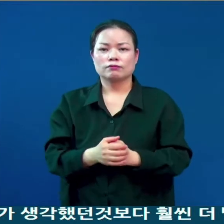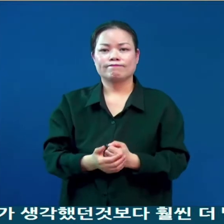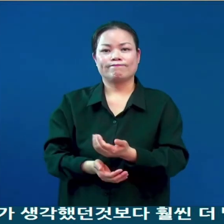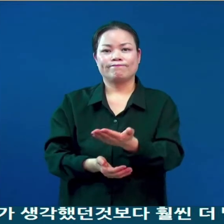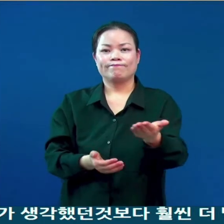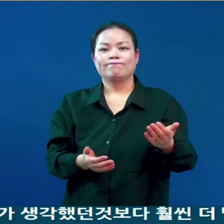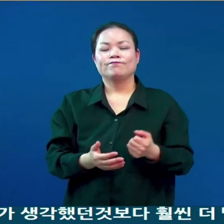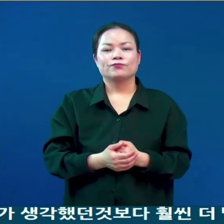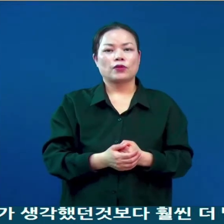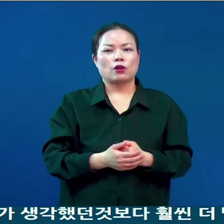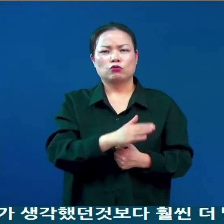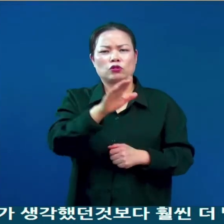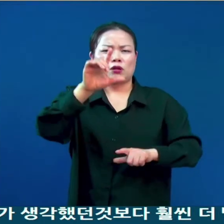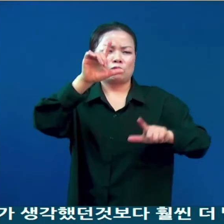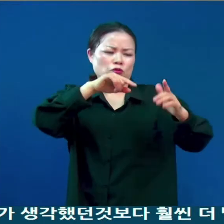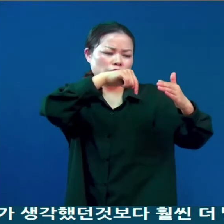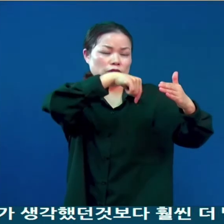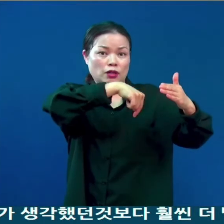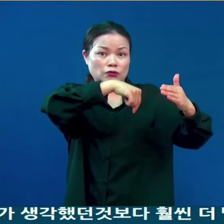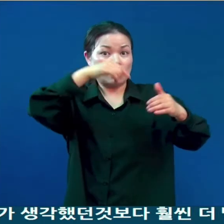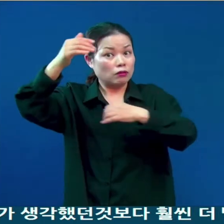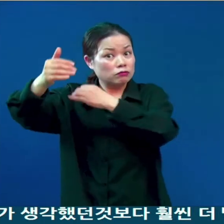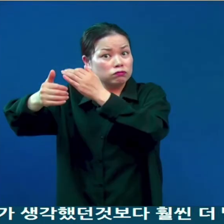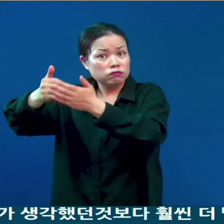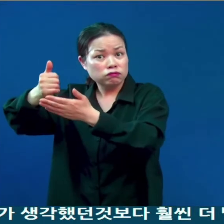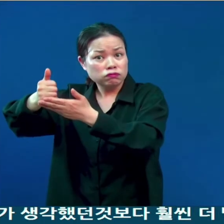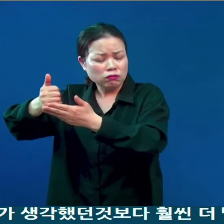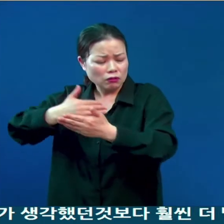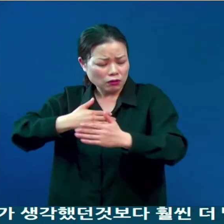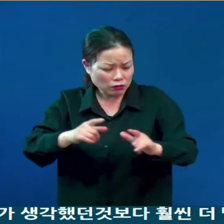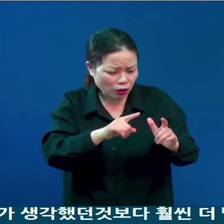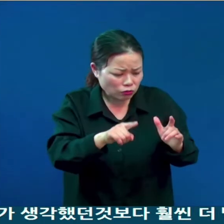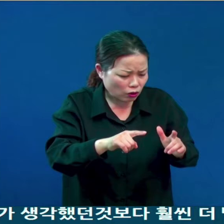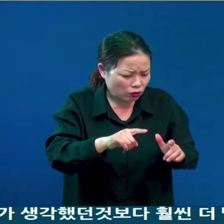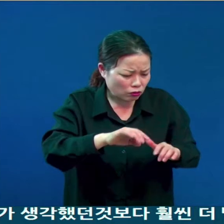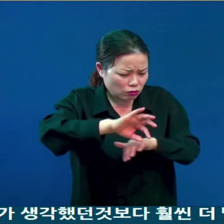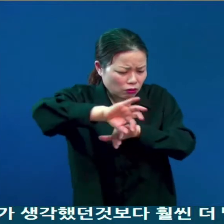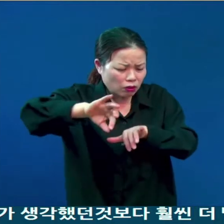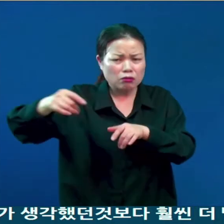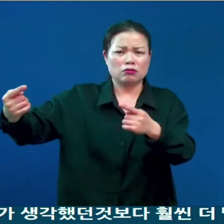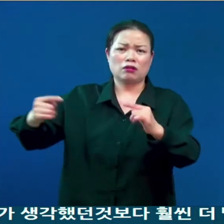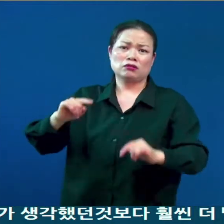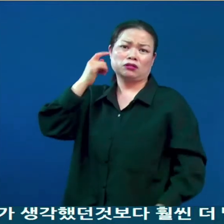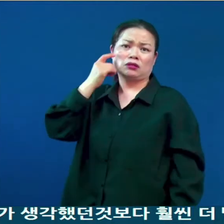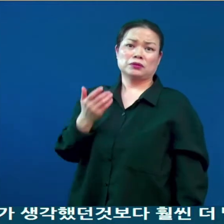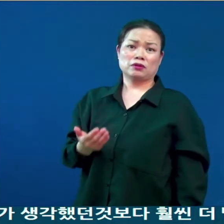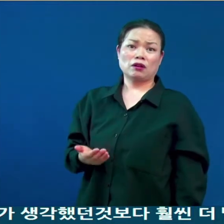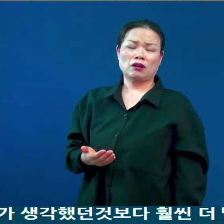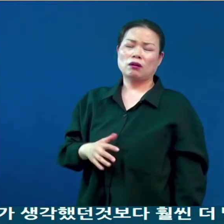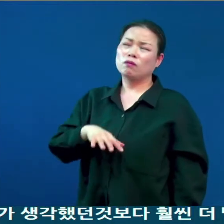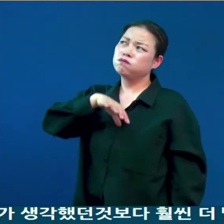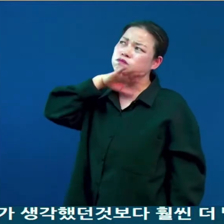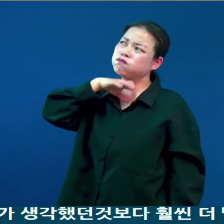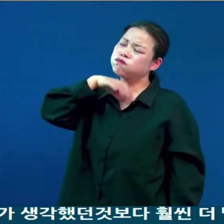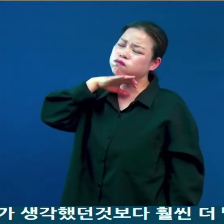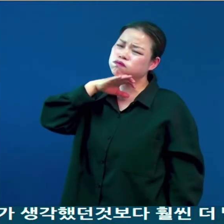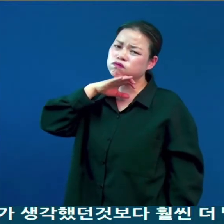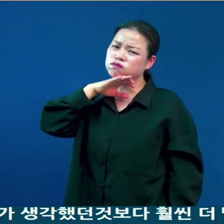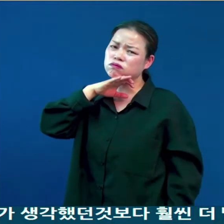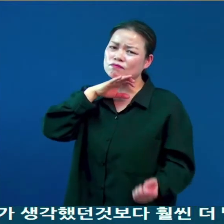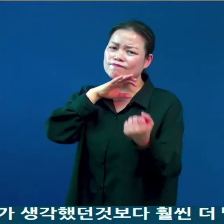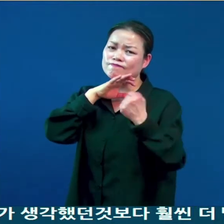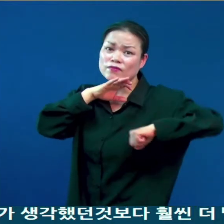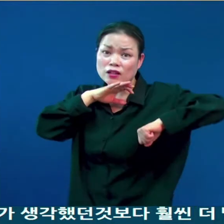여러분, 우리의 모습 가운데 하나님 내 삶 가운데서 왜 개입하지 않으십니까? 라는 그런 원망들,